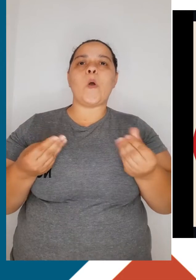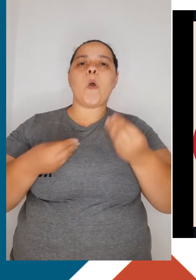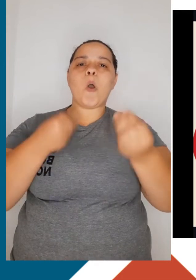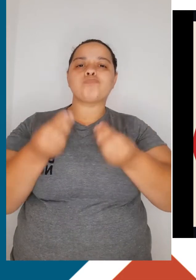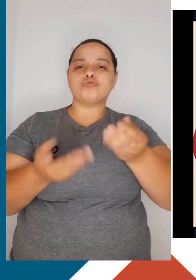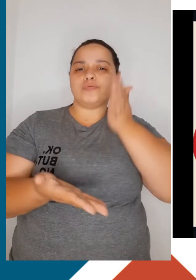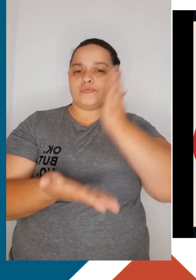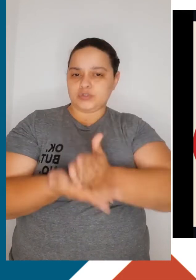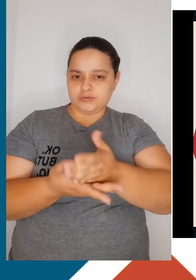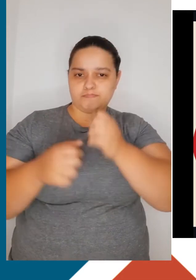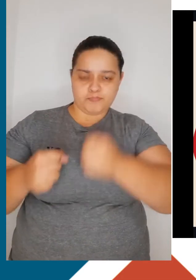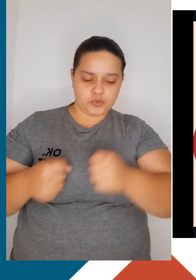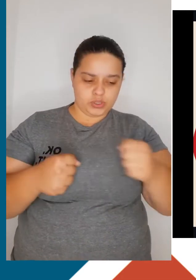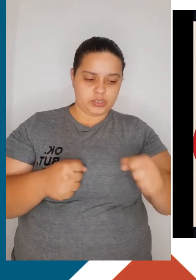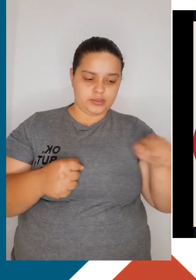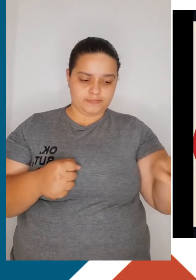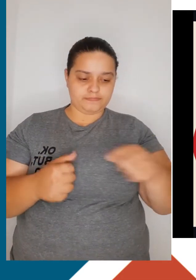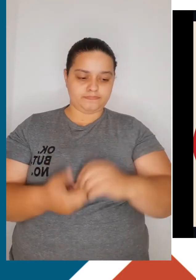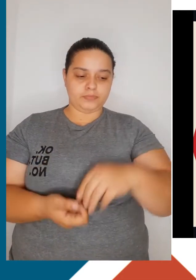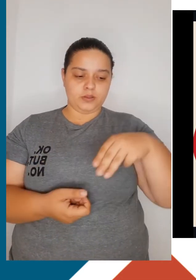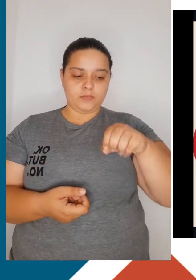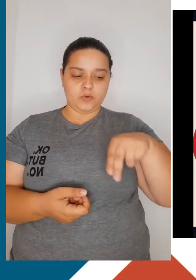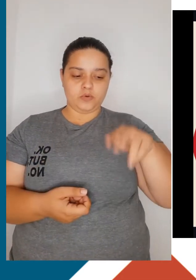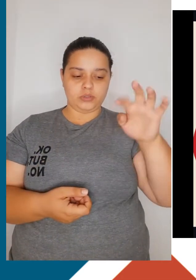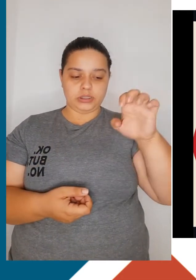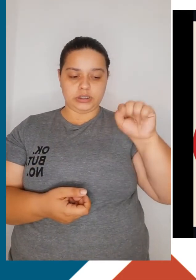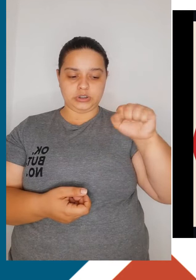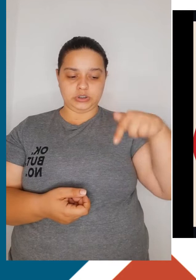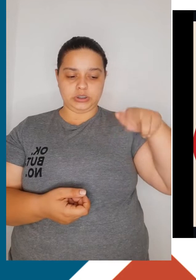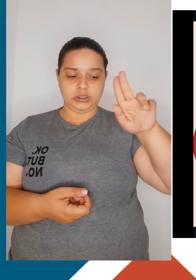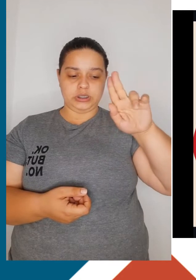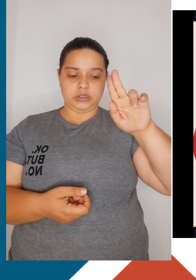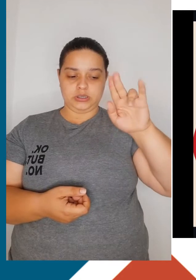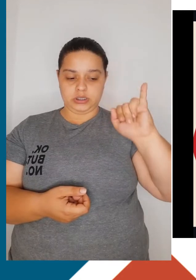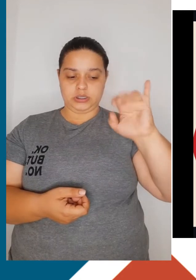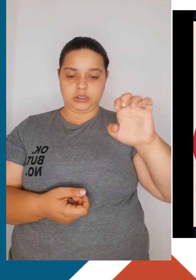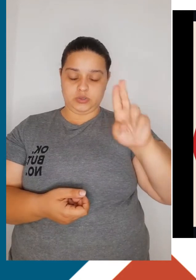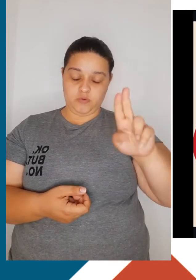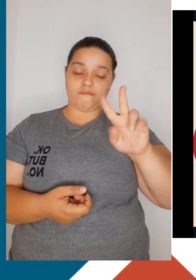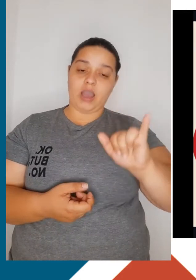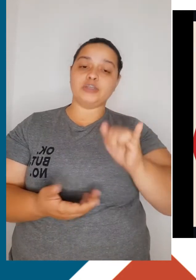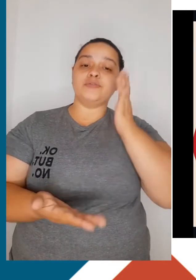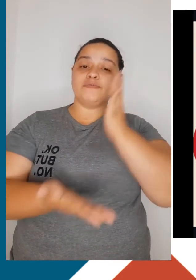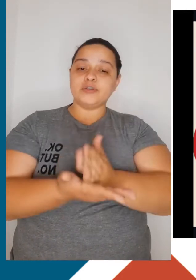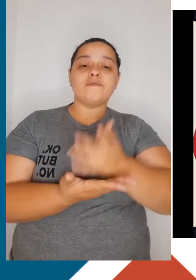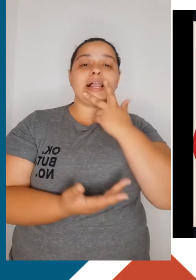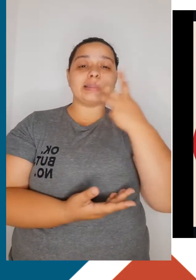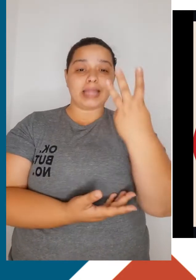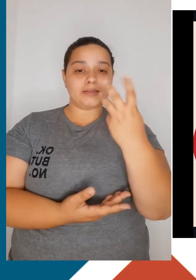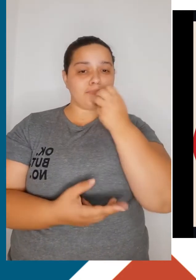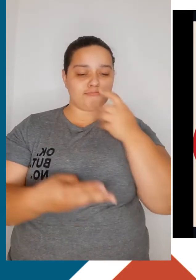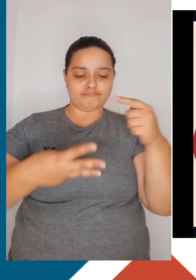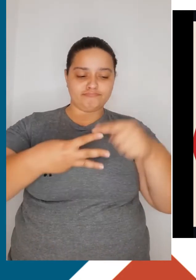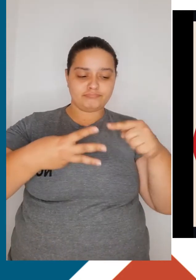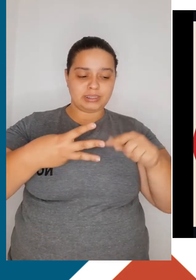de poderes. Montesquieu vai propor que a divisão do poder seja feita em 3